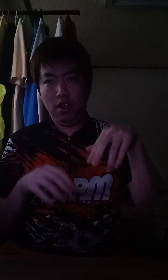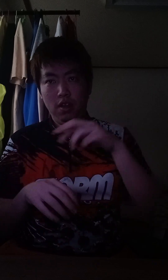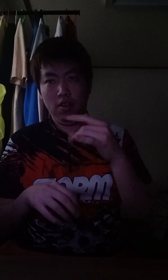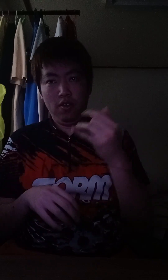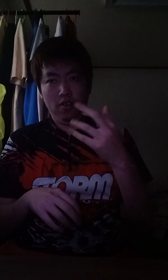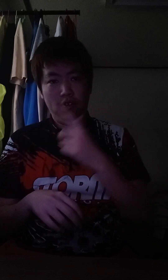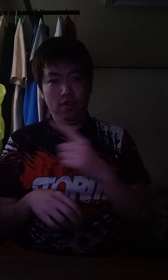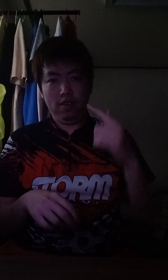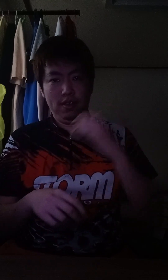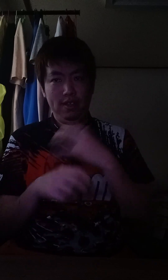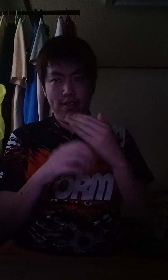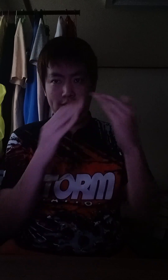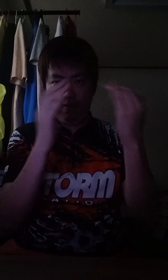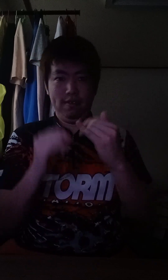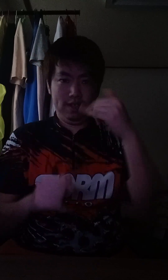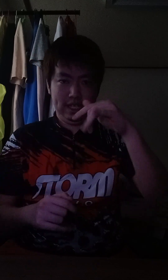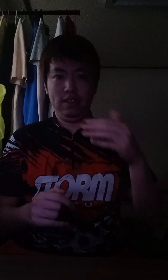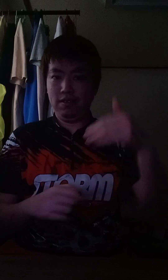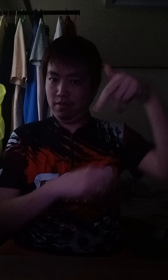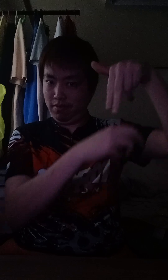승현아, 학교 가서 일어나.